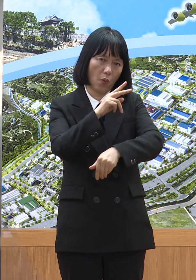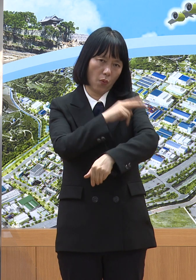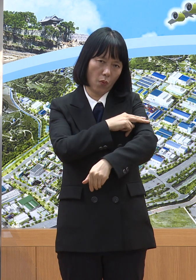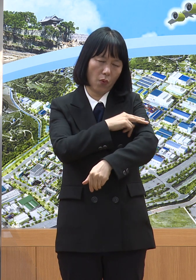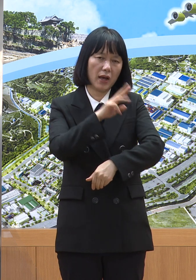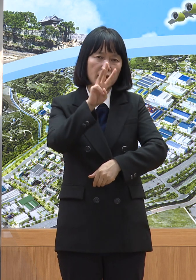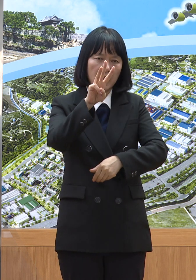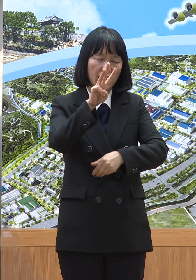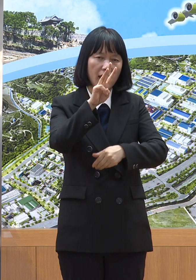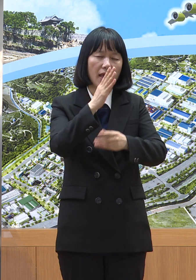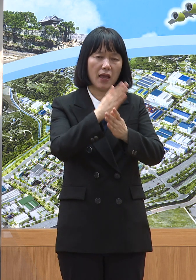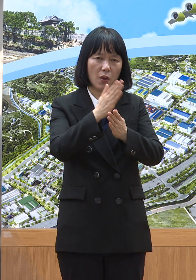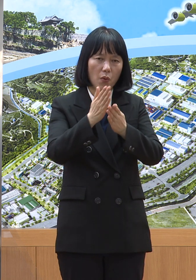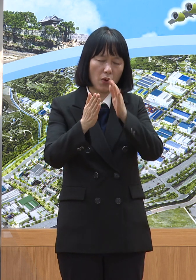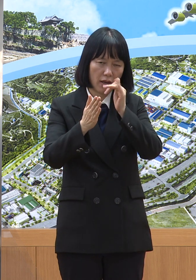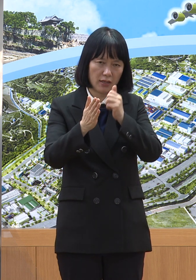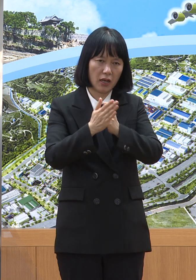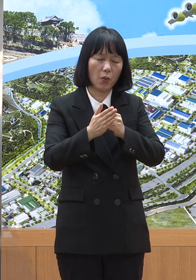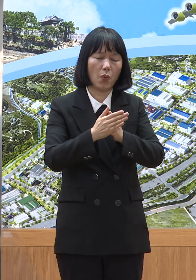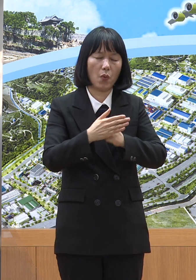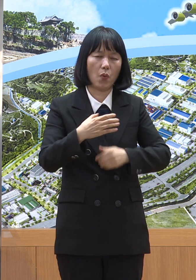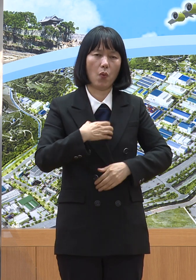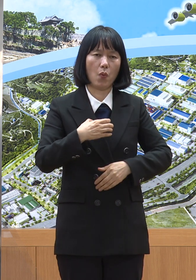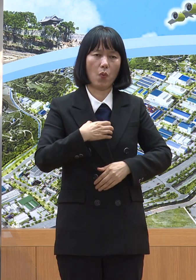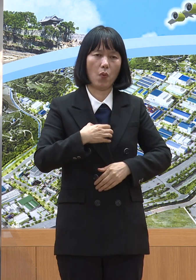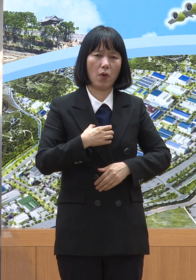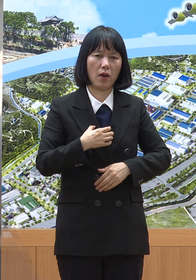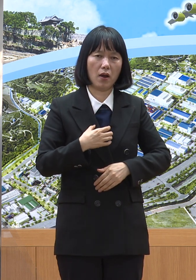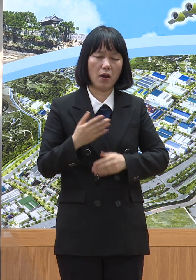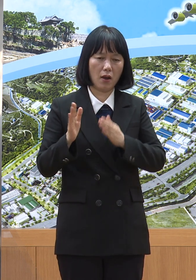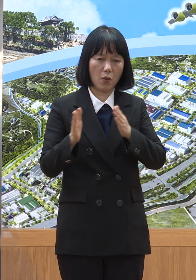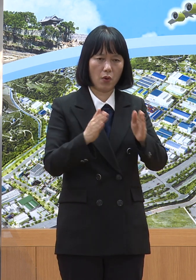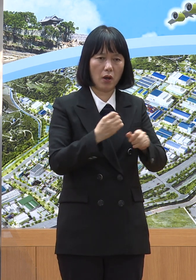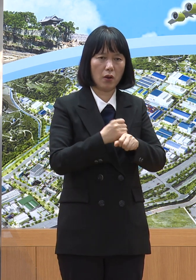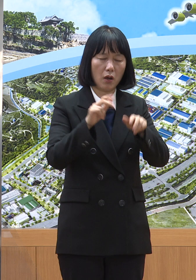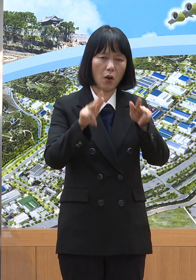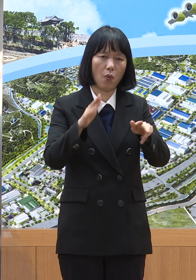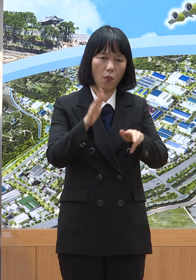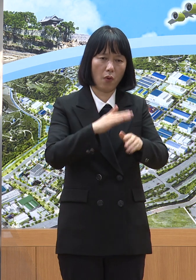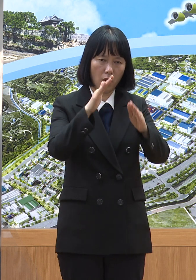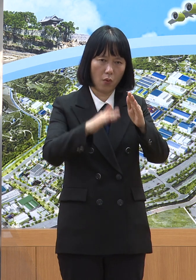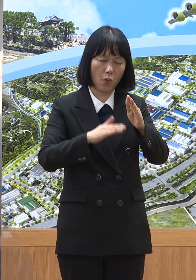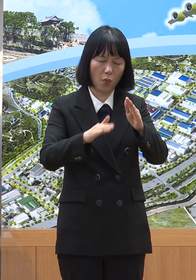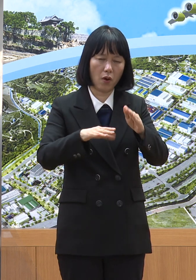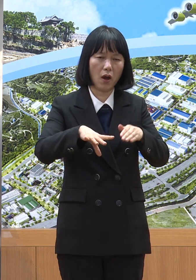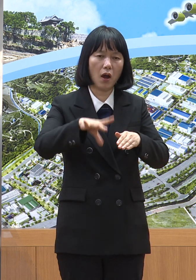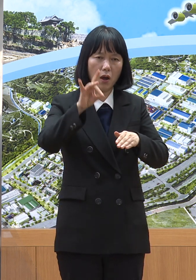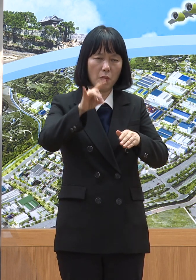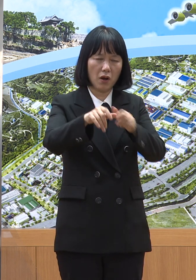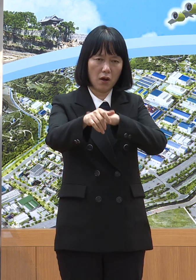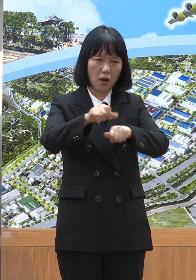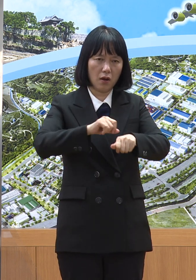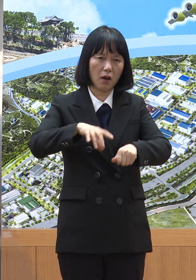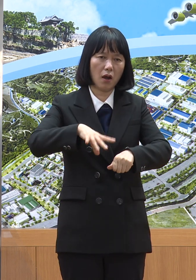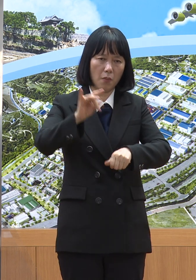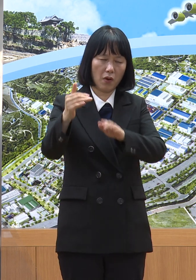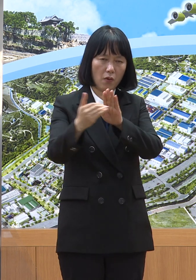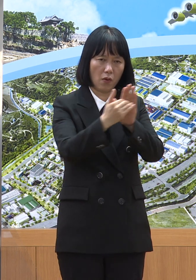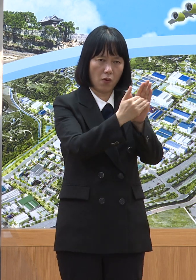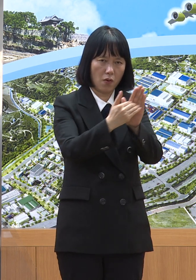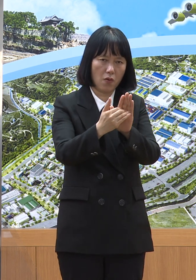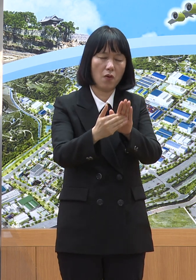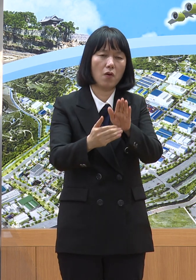3종입니다. 감염 위기 상황에 대응하여 오늘부터 공직사회부터 앞장서서 선제적 방역